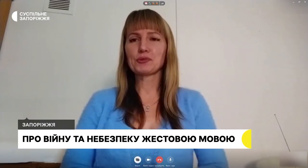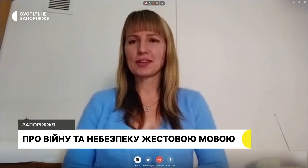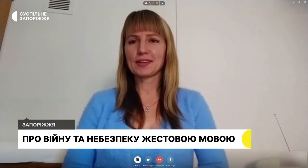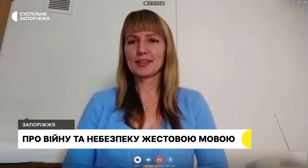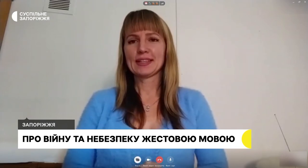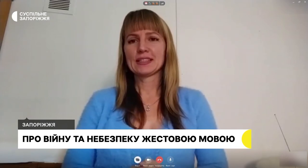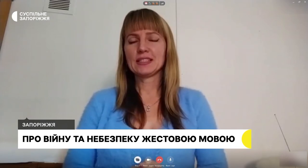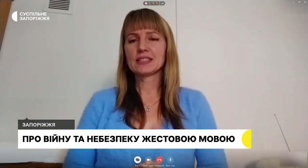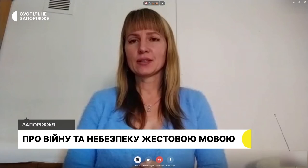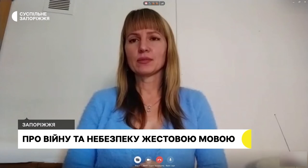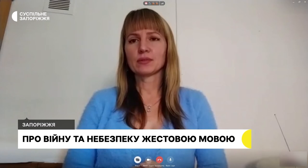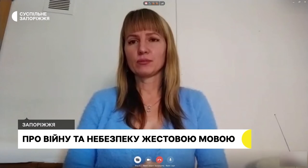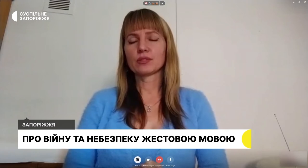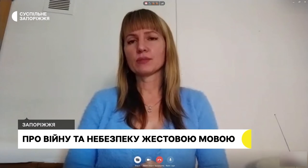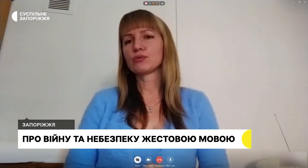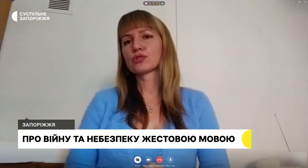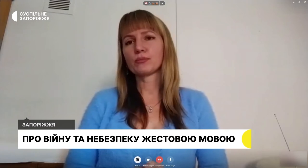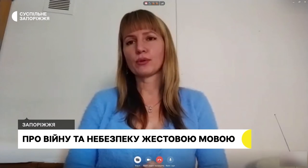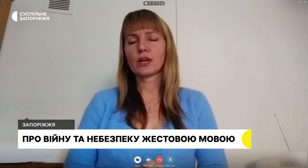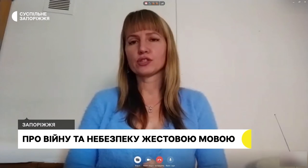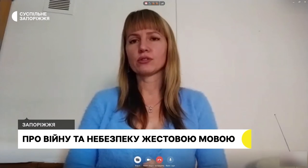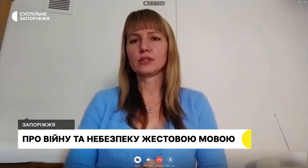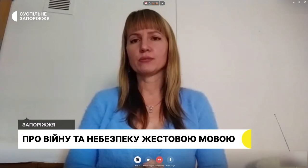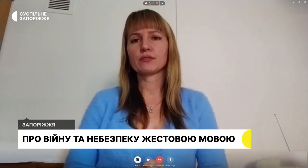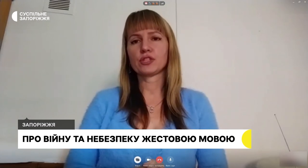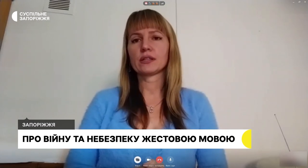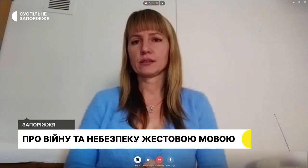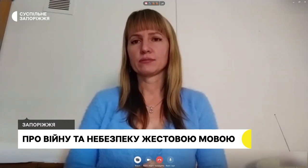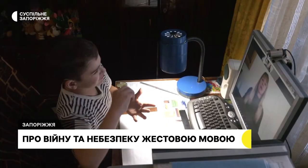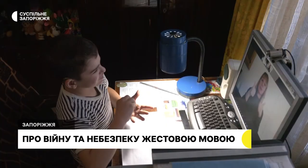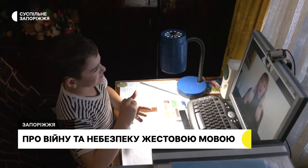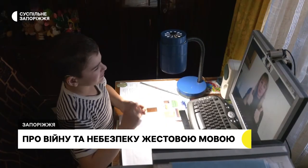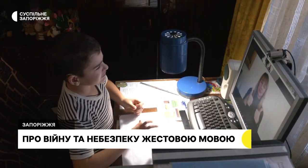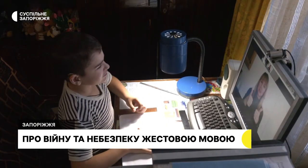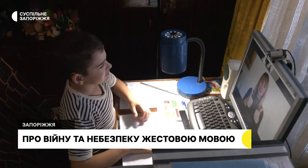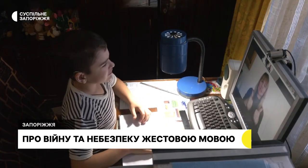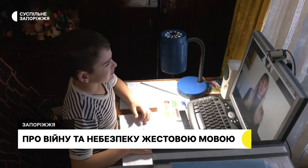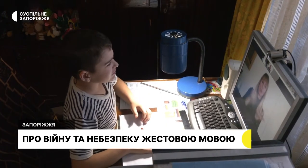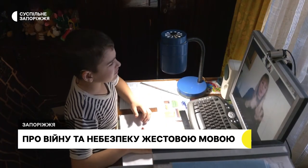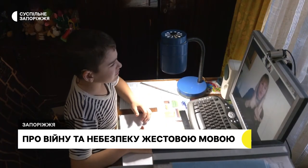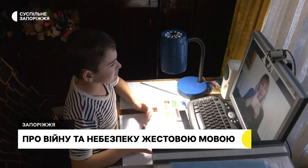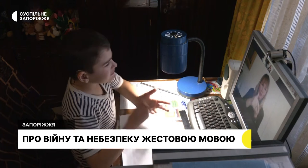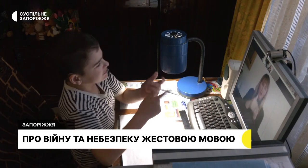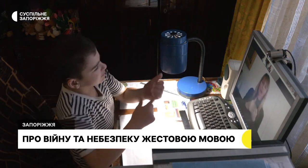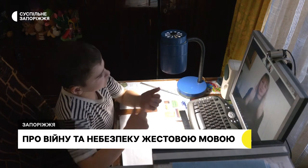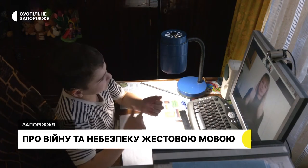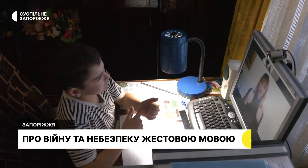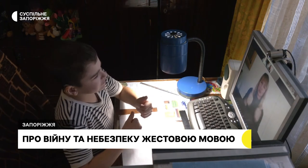комп'ютери дітям, бо це б дуже покращило їм навчання. Молодці, порахували, дуже